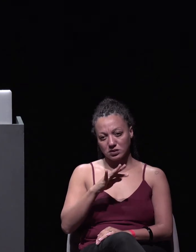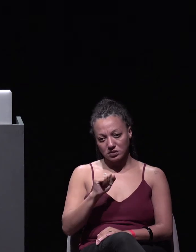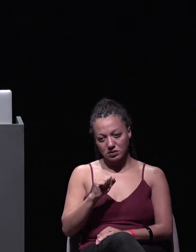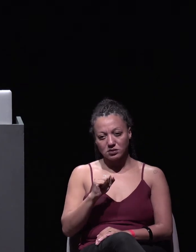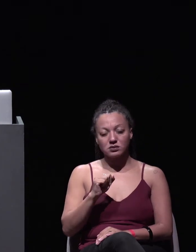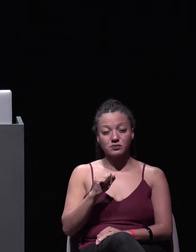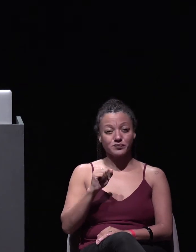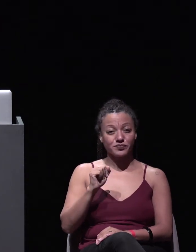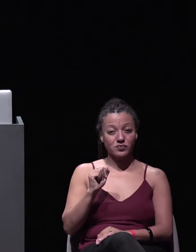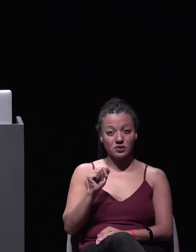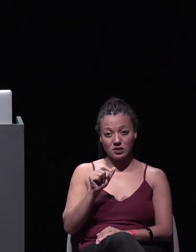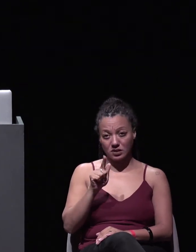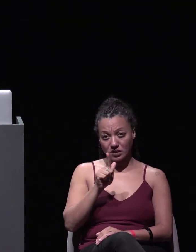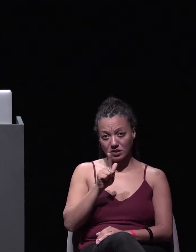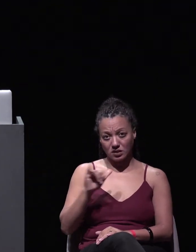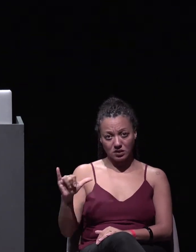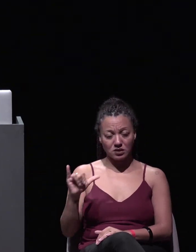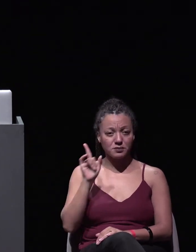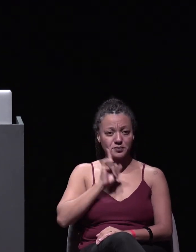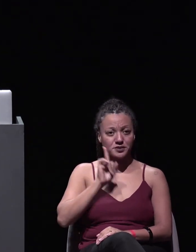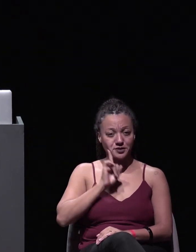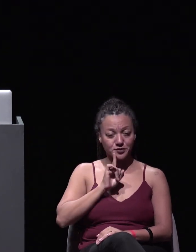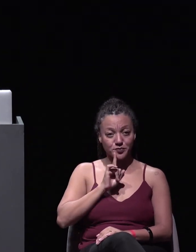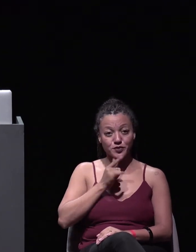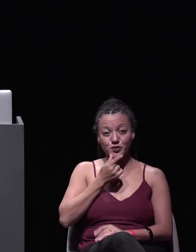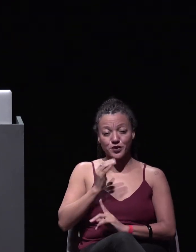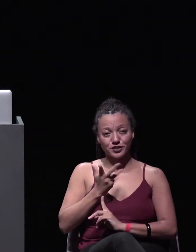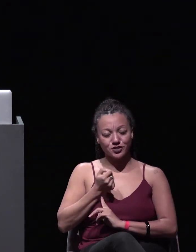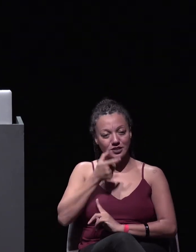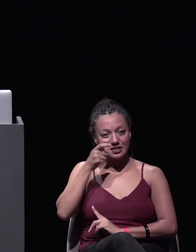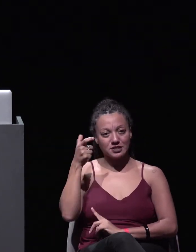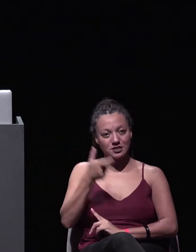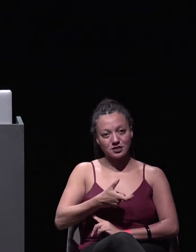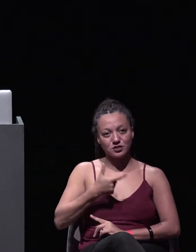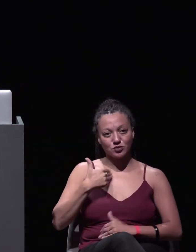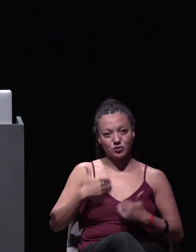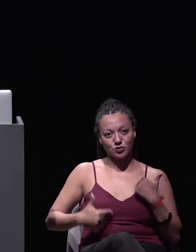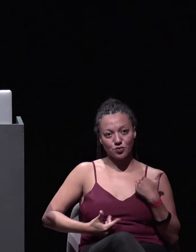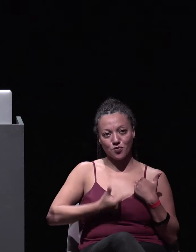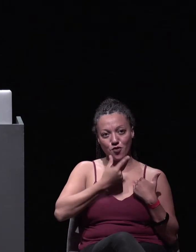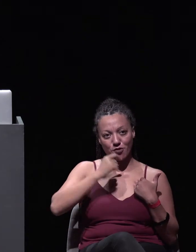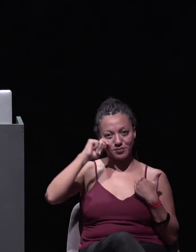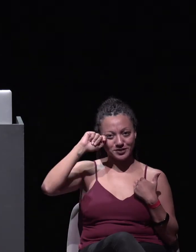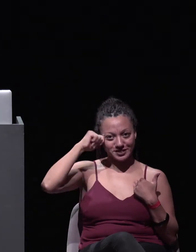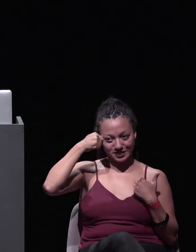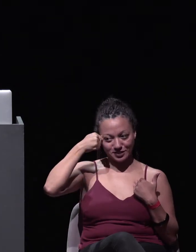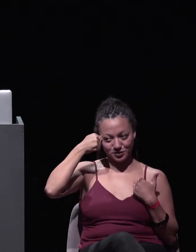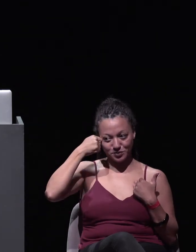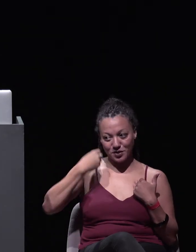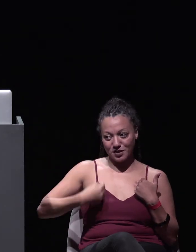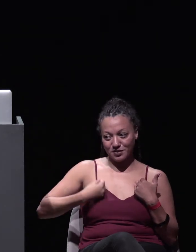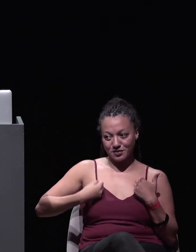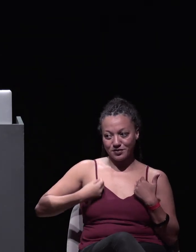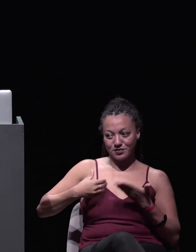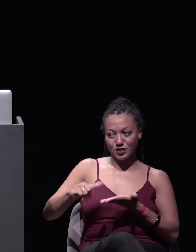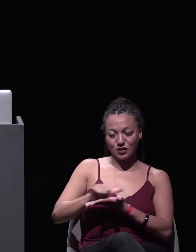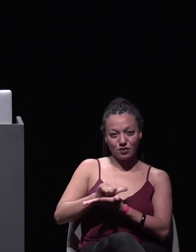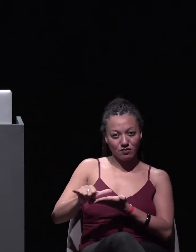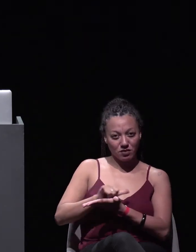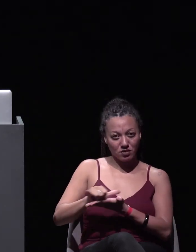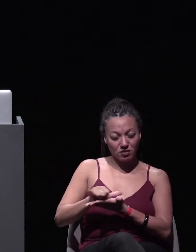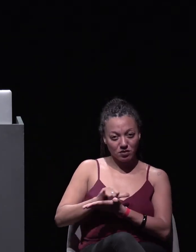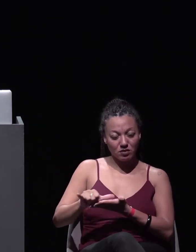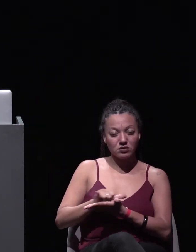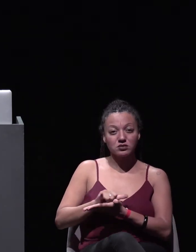grande interesse pelo corpo do homem negro, né? Quer dizer, ele está vivendo justamente nessa Nova York que recebe o grande